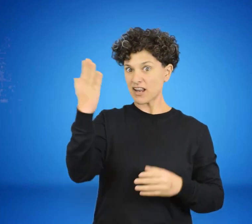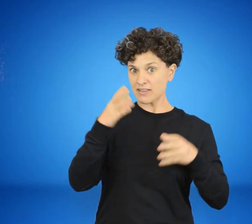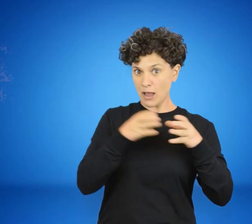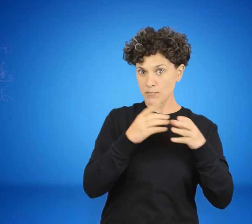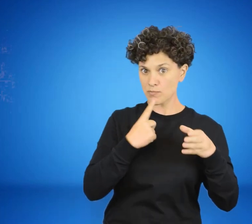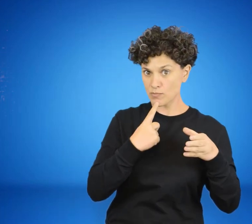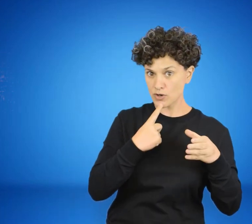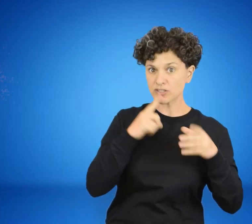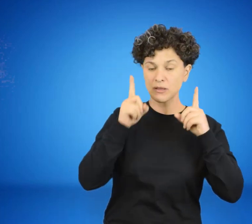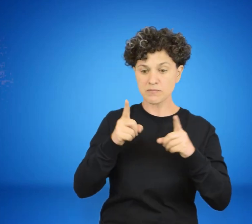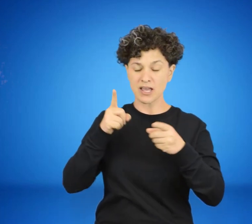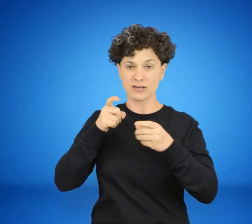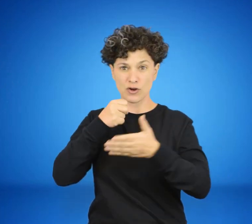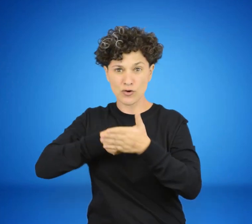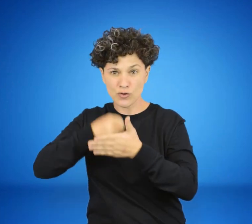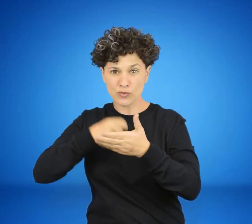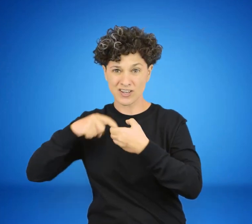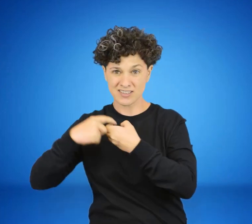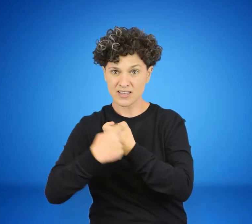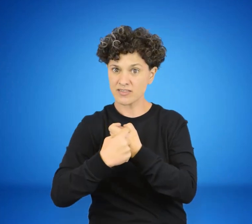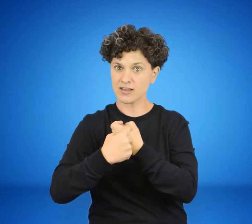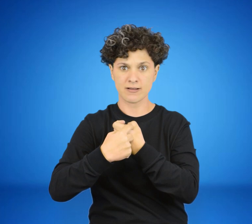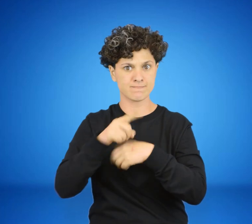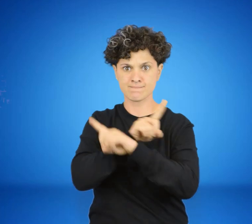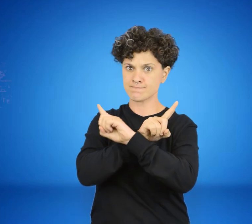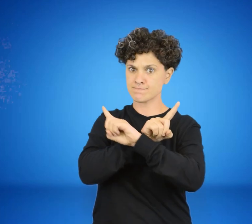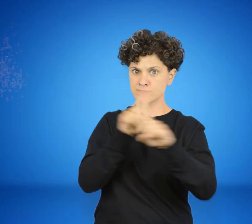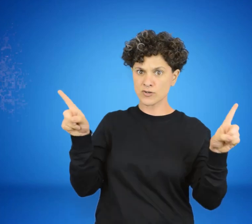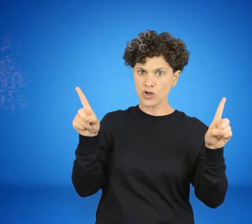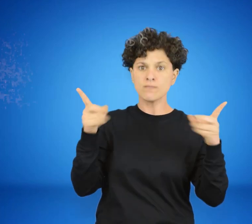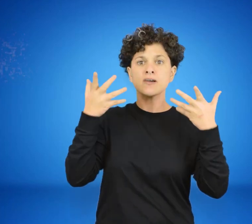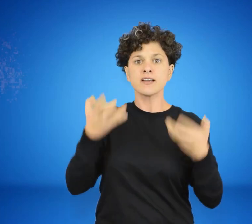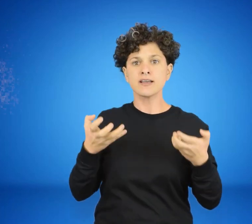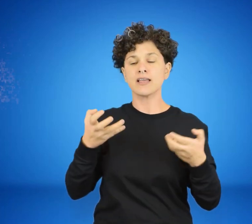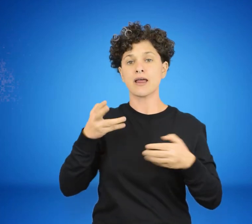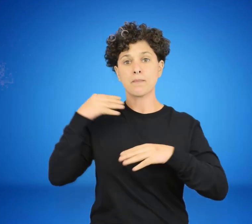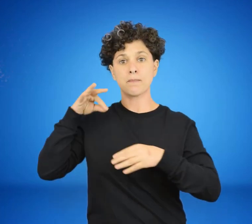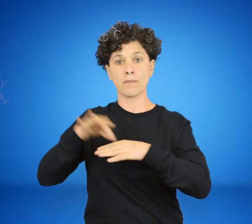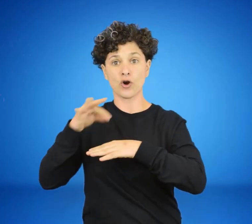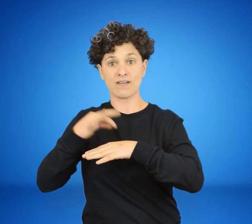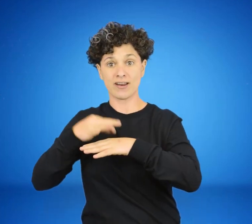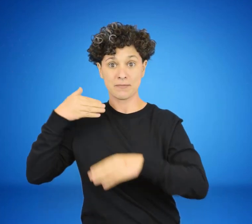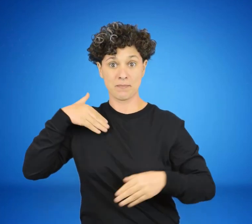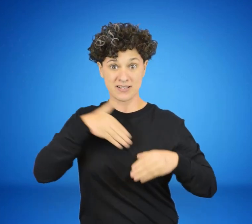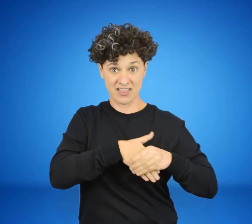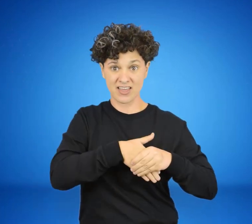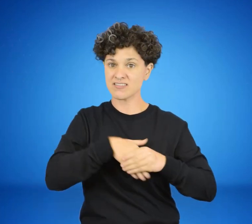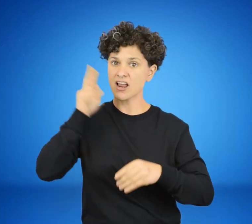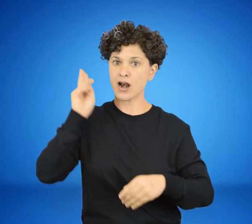el frente amplio y el movimiento sindical se mantuvieron alertas a la vez que pedían la renuncia